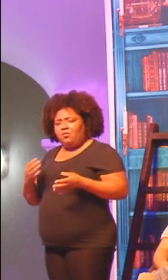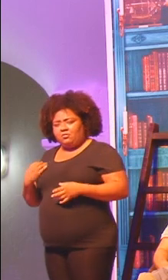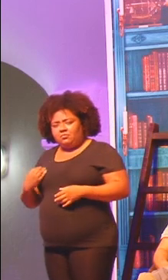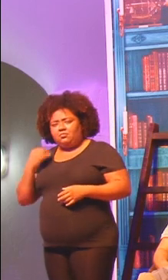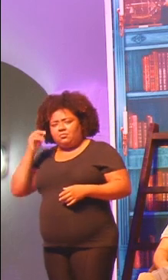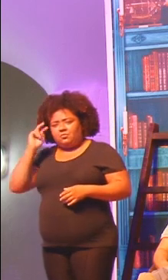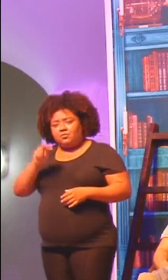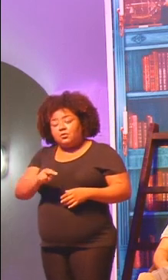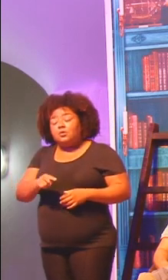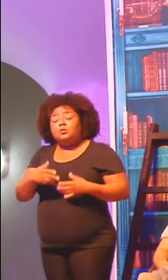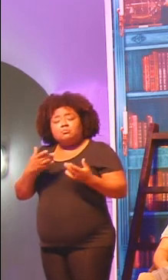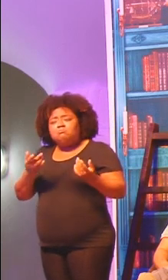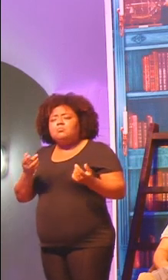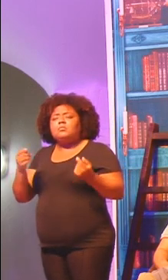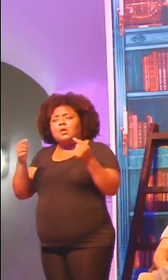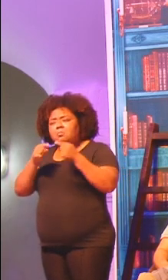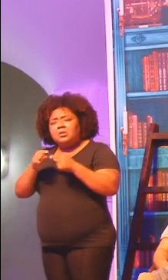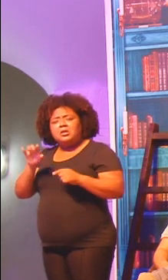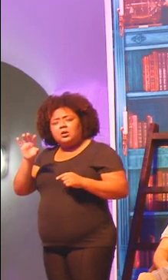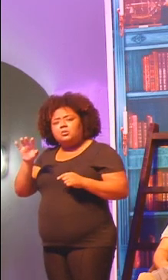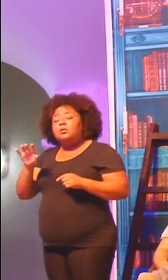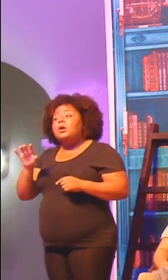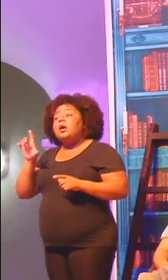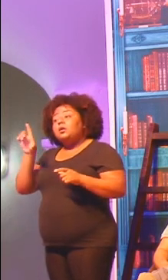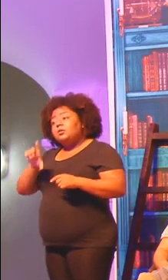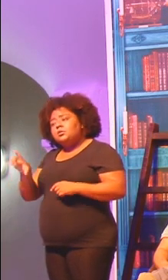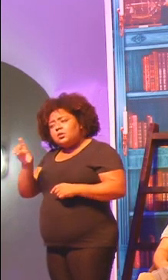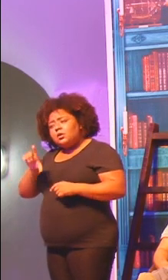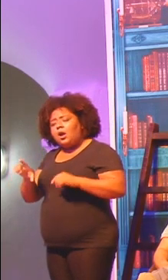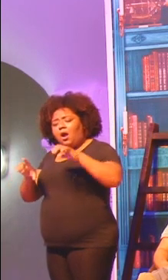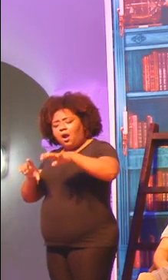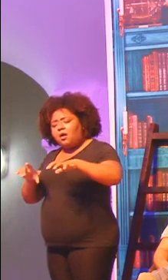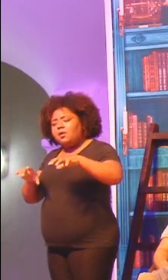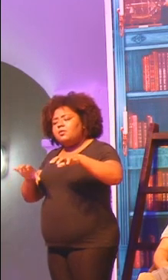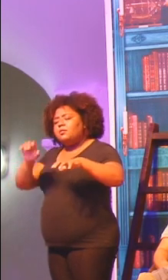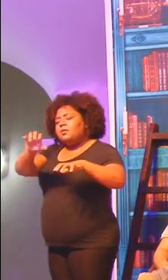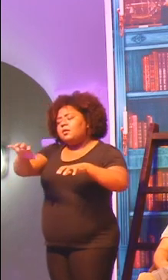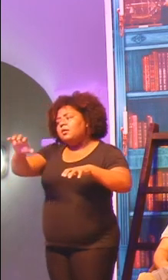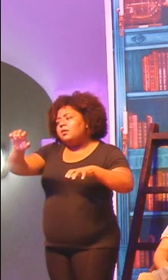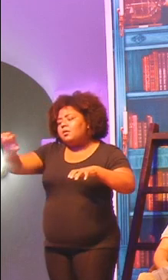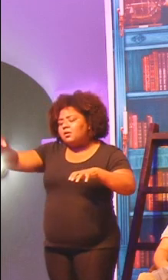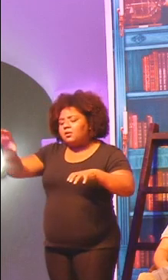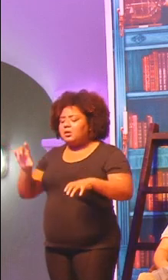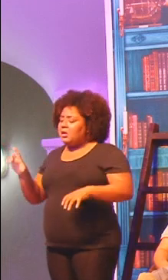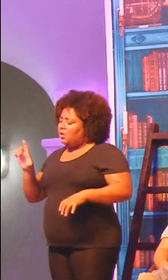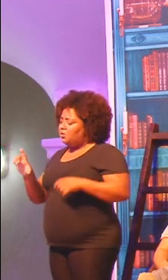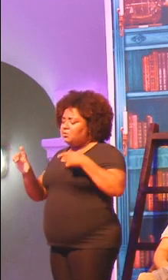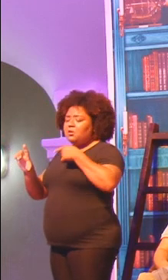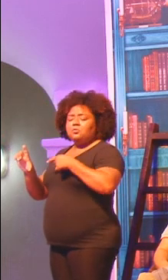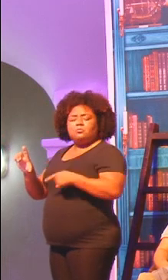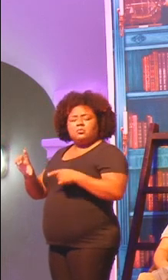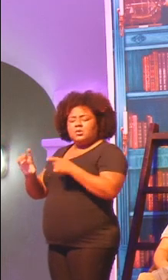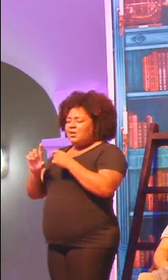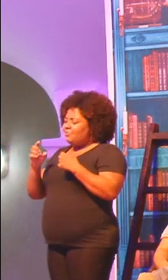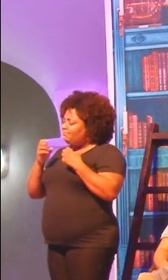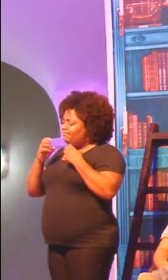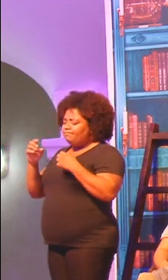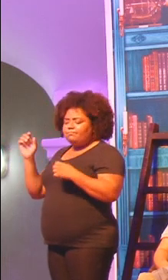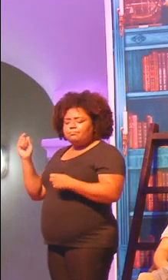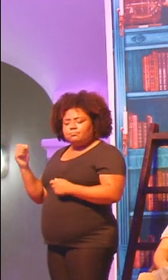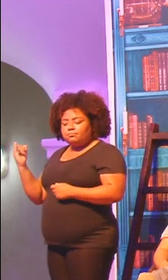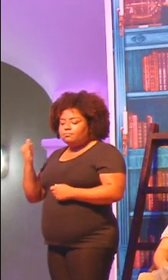literatura, assim como as outras artes, ela é fundamental para que a gente compreenda o mundo muito